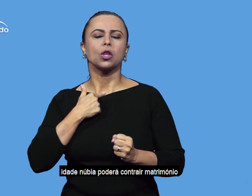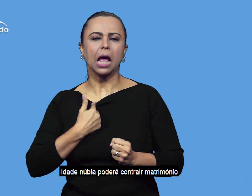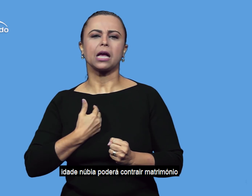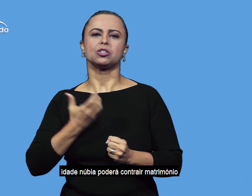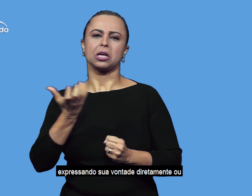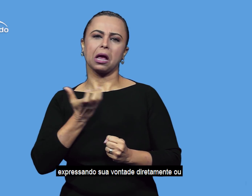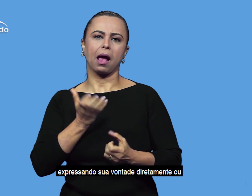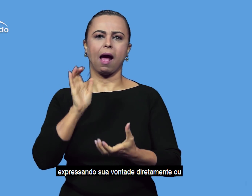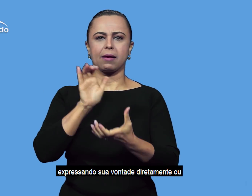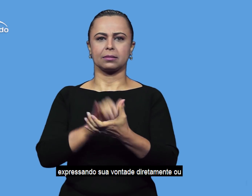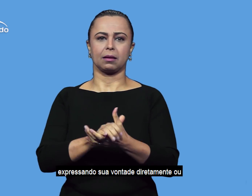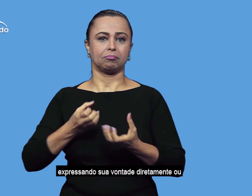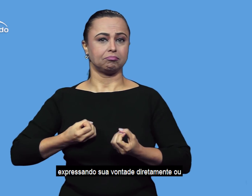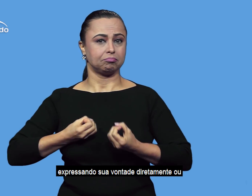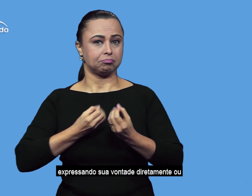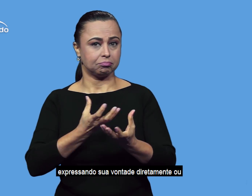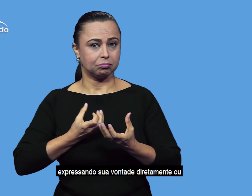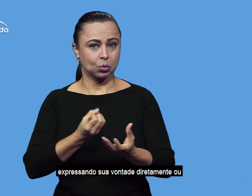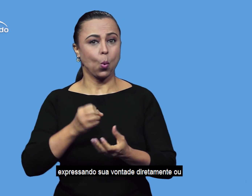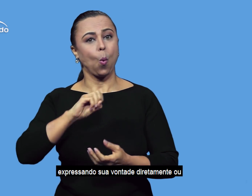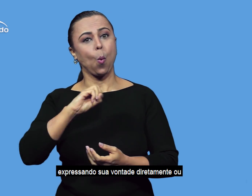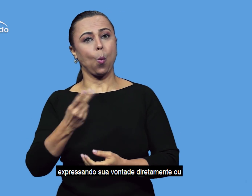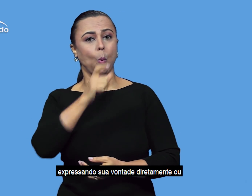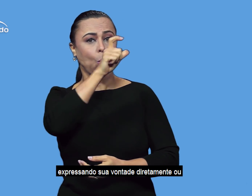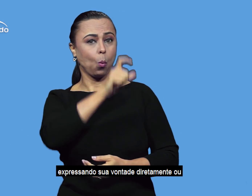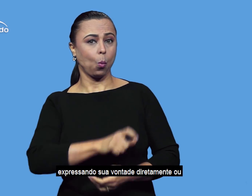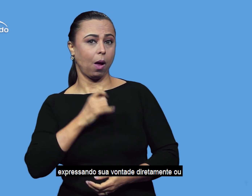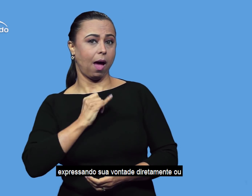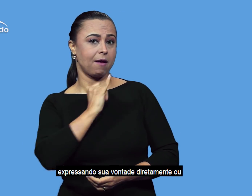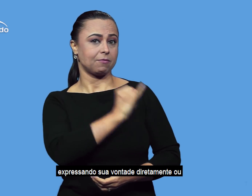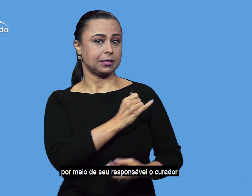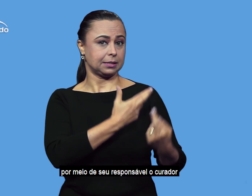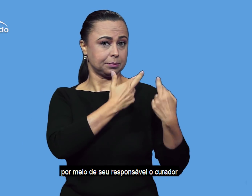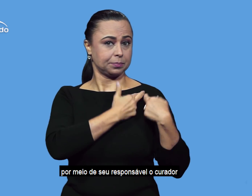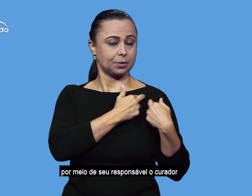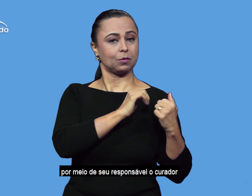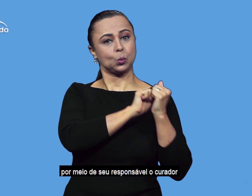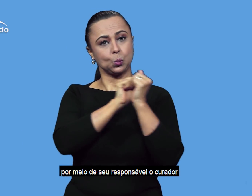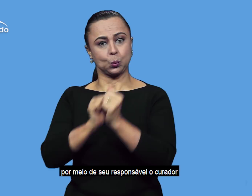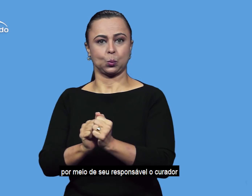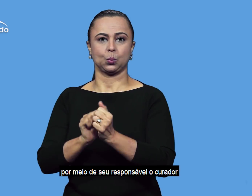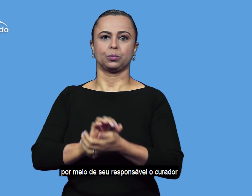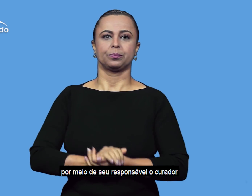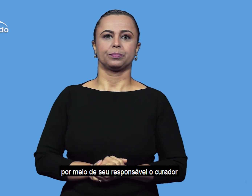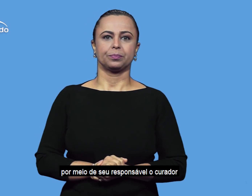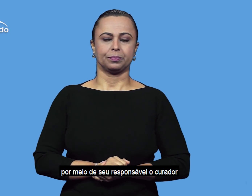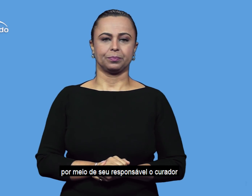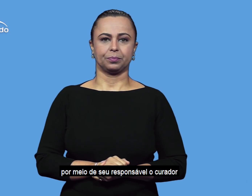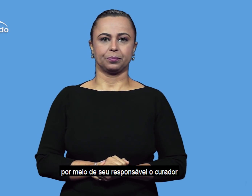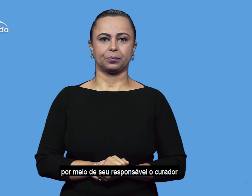expressando sua vontade directamente ou por meio de seu responsável o curador